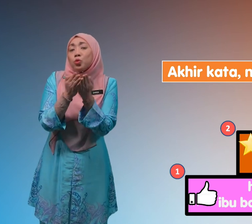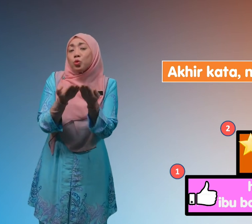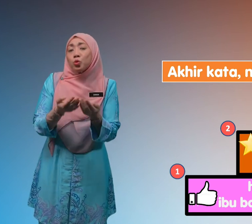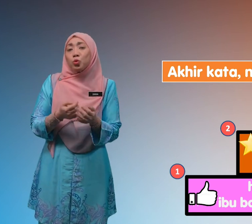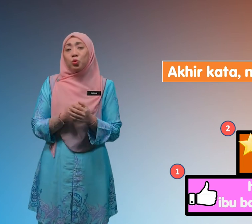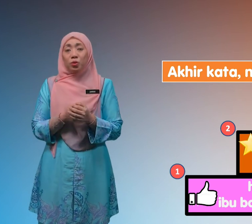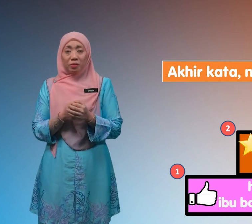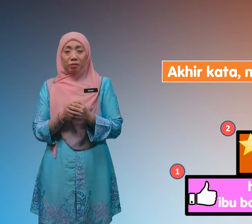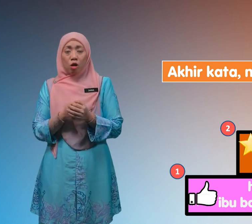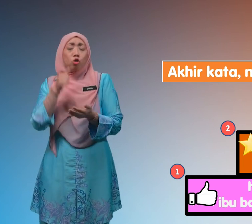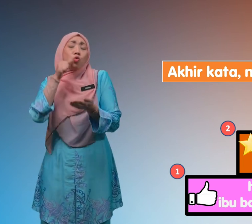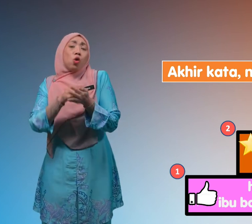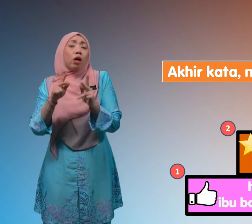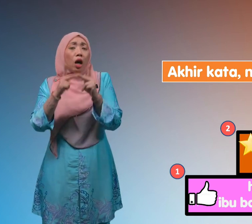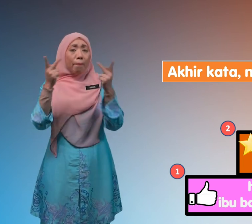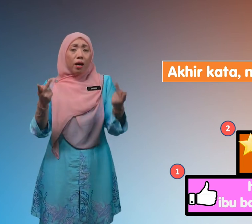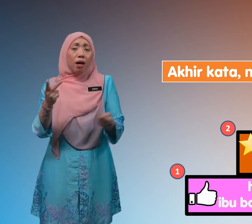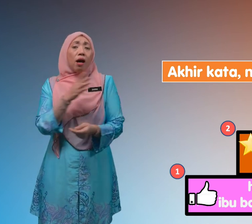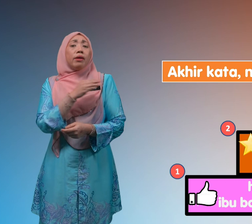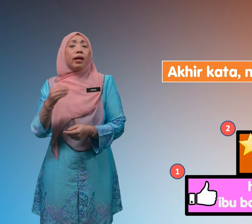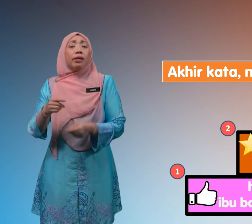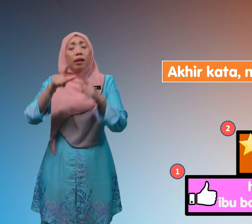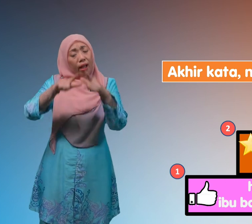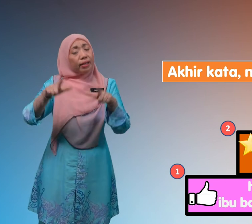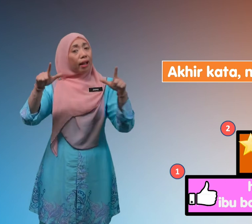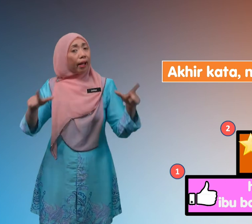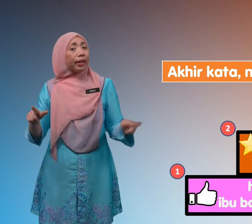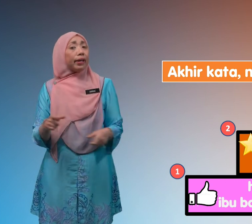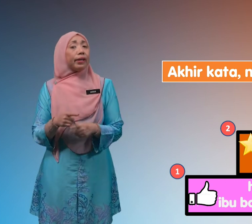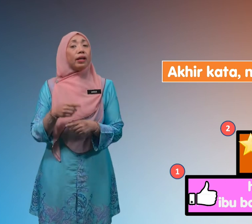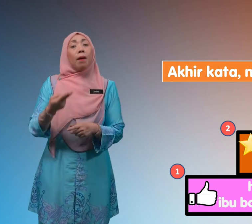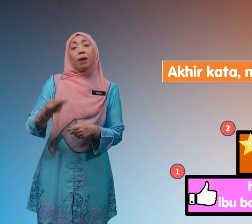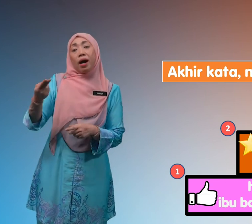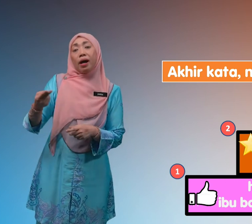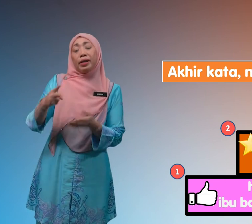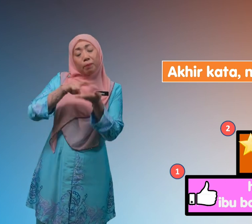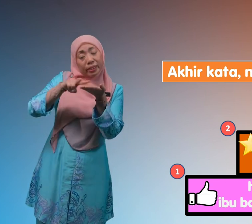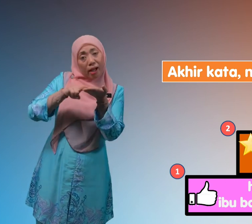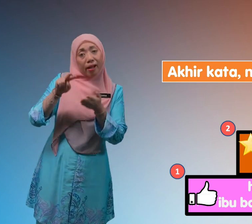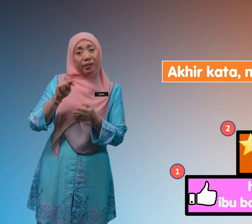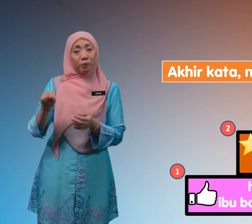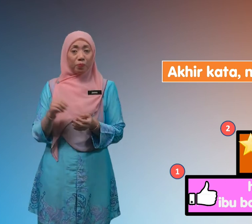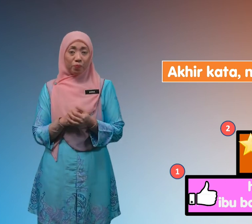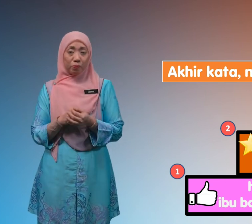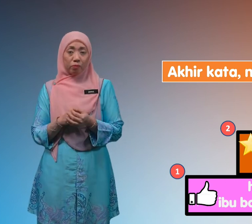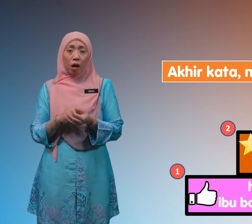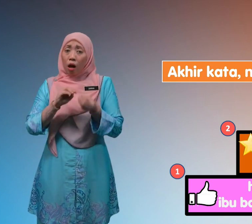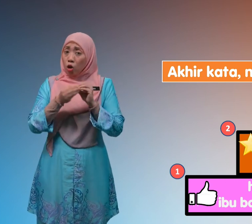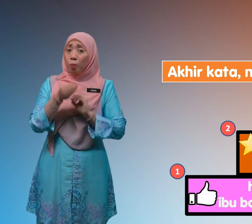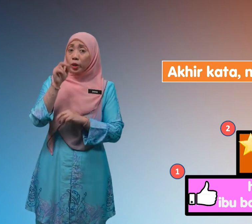buku-buku, surat khabar dan lain-lain bahan bacaan. Nombor